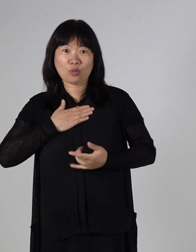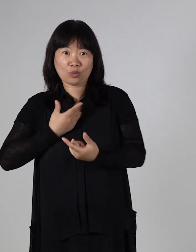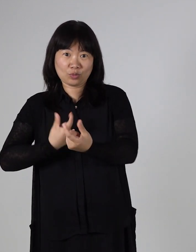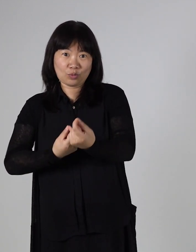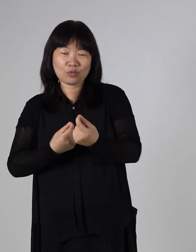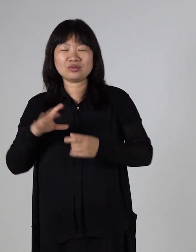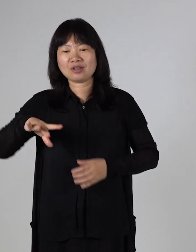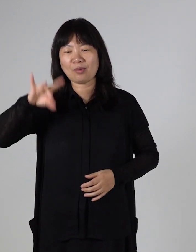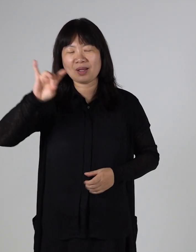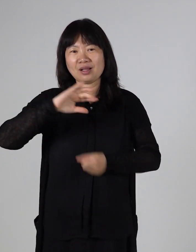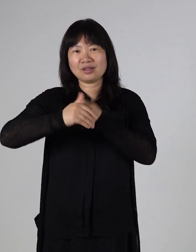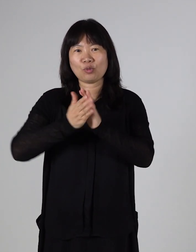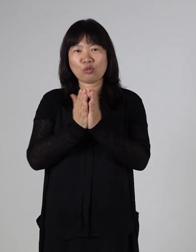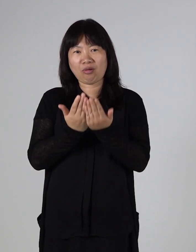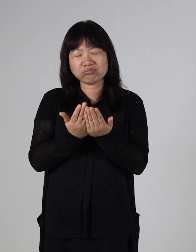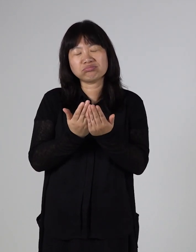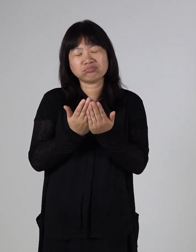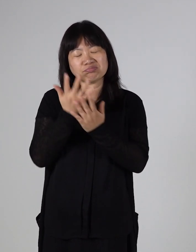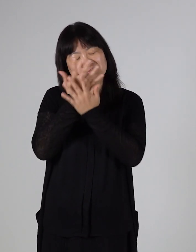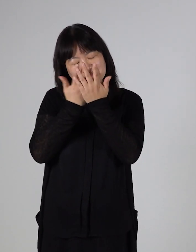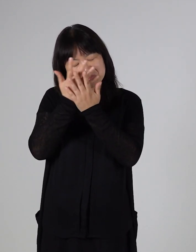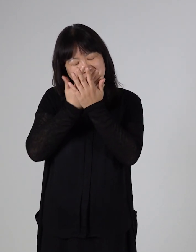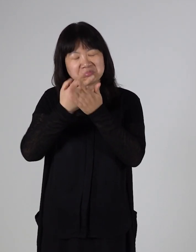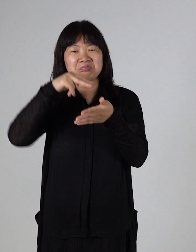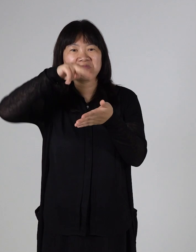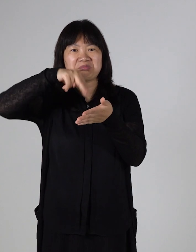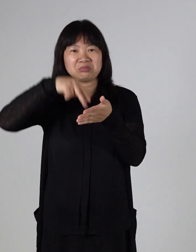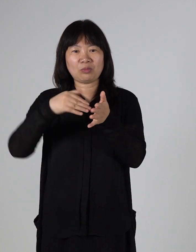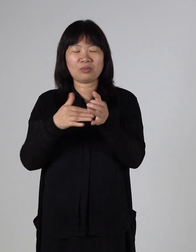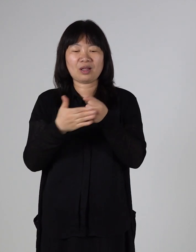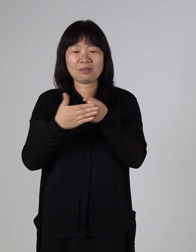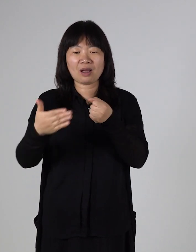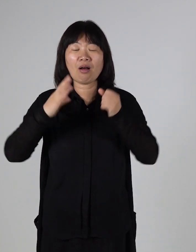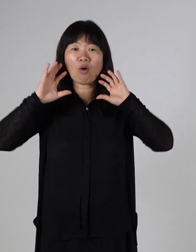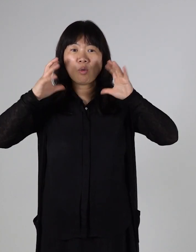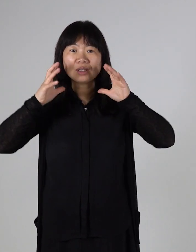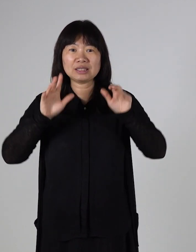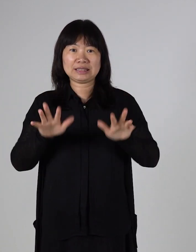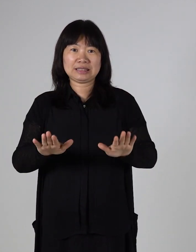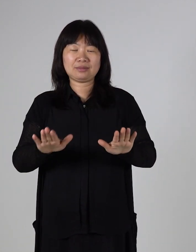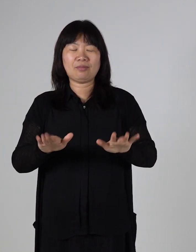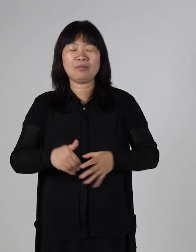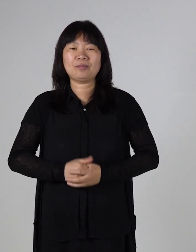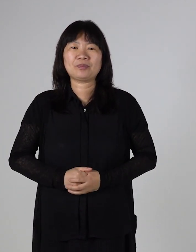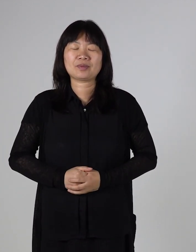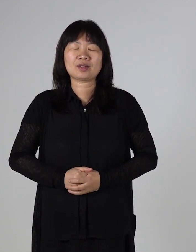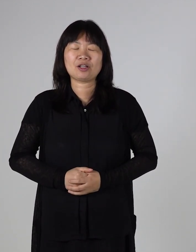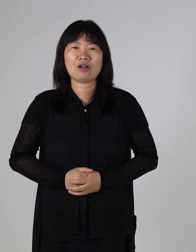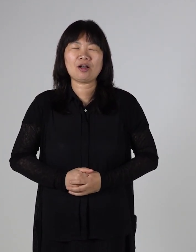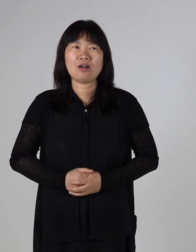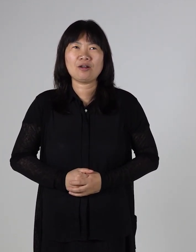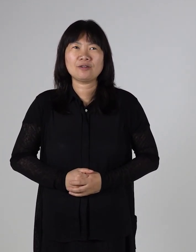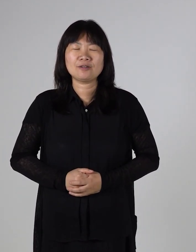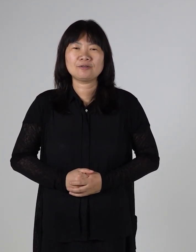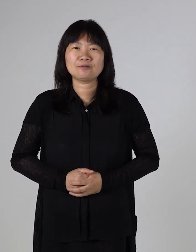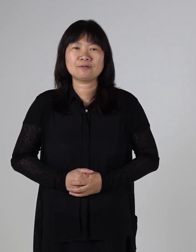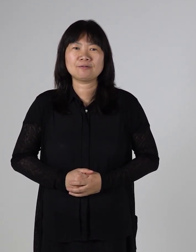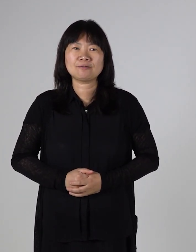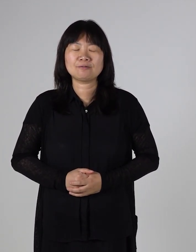그냥 성경을 피상적으로만 읽고, 어린이가 이번 주에 설교